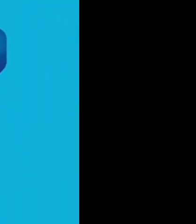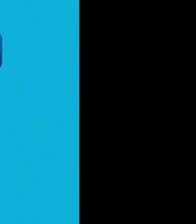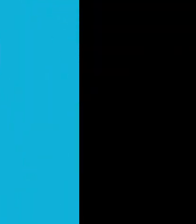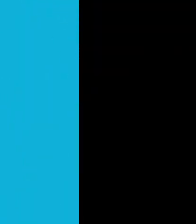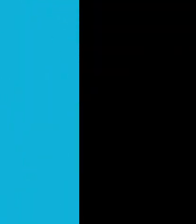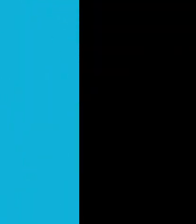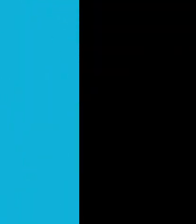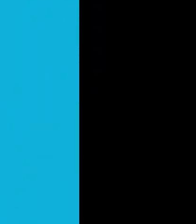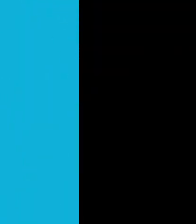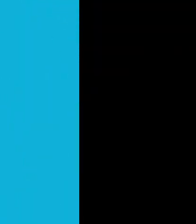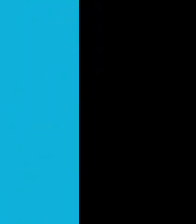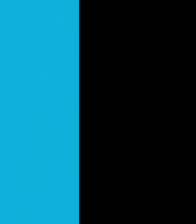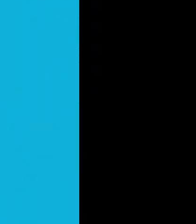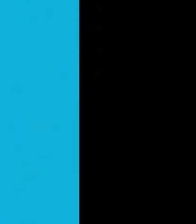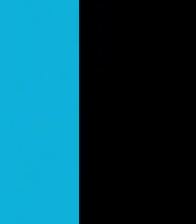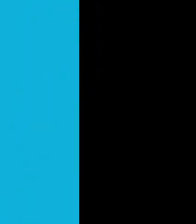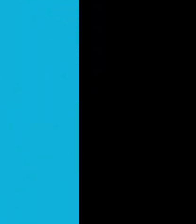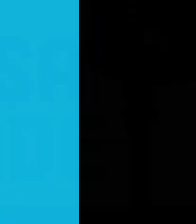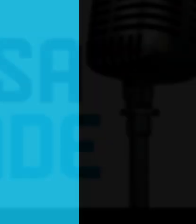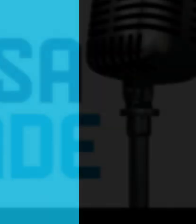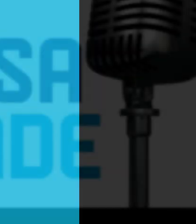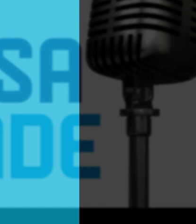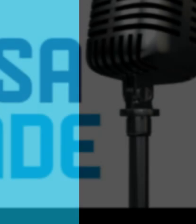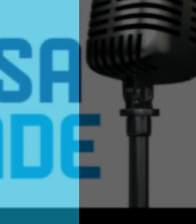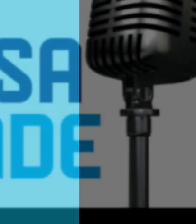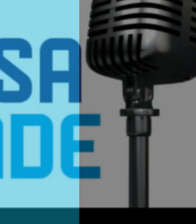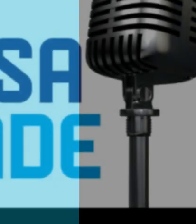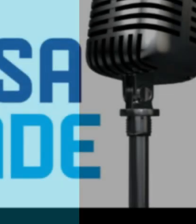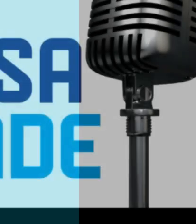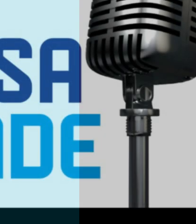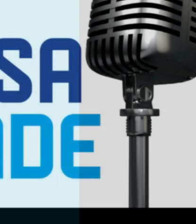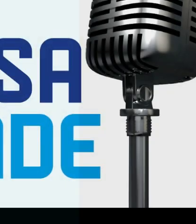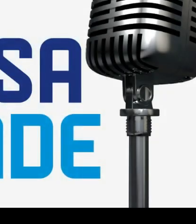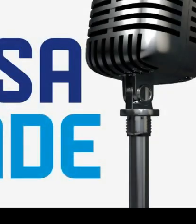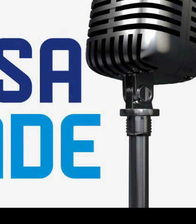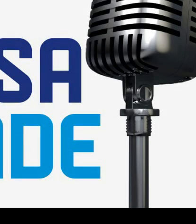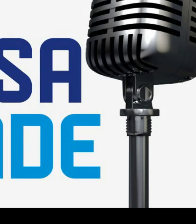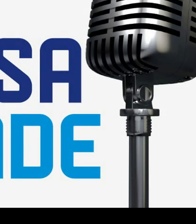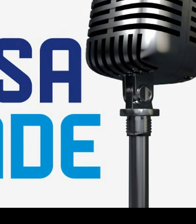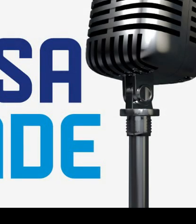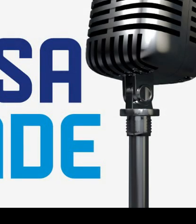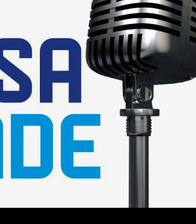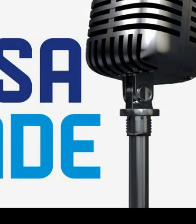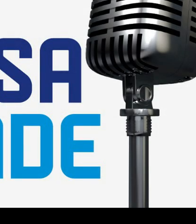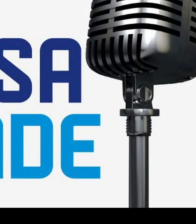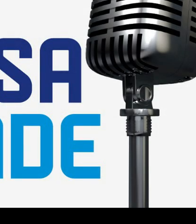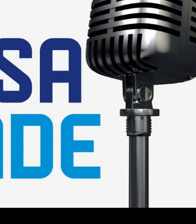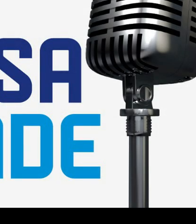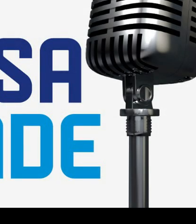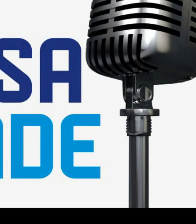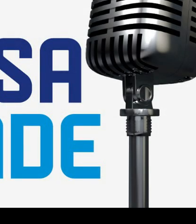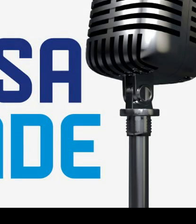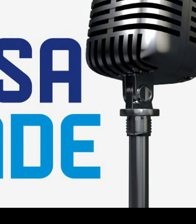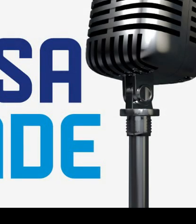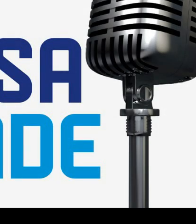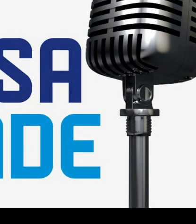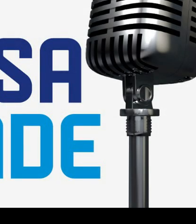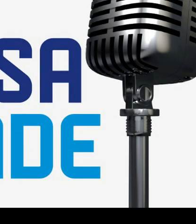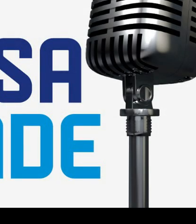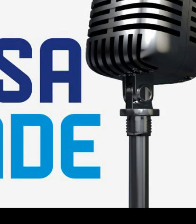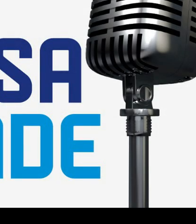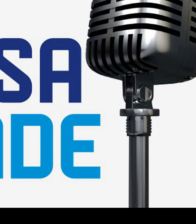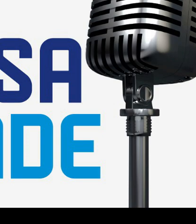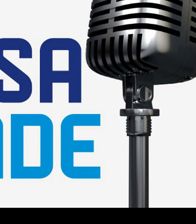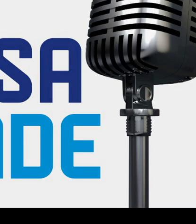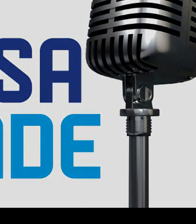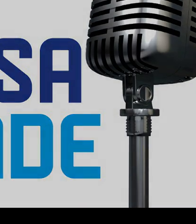edição do programa da Rádio Nossa Cidade. Continue conosco no portal da Prefeitura e nas redes sociais.